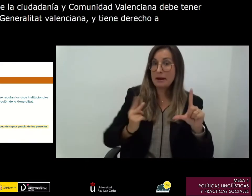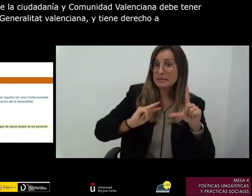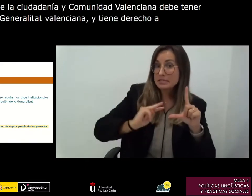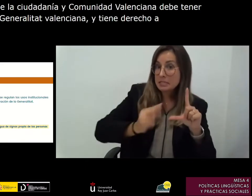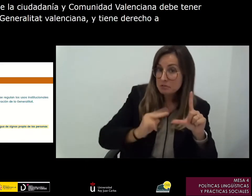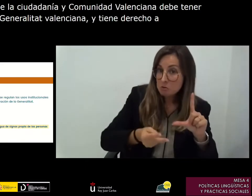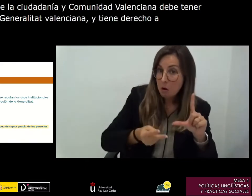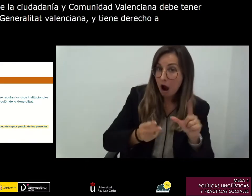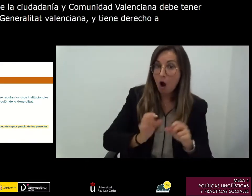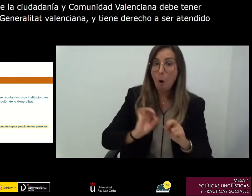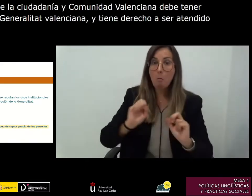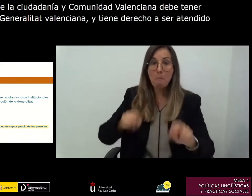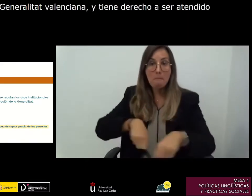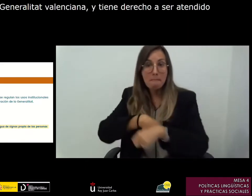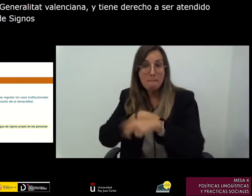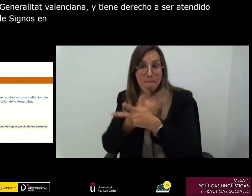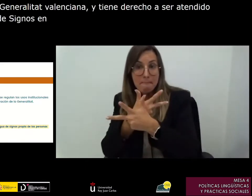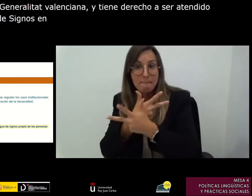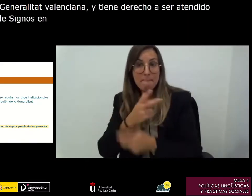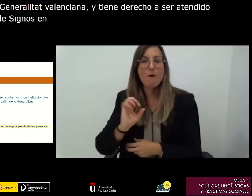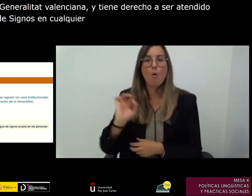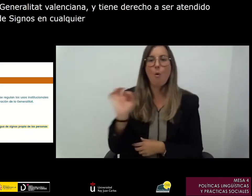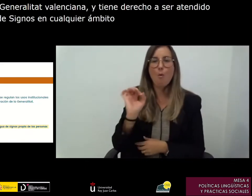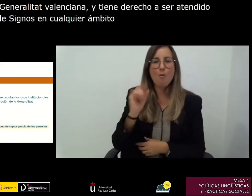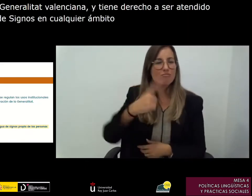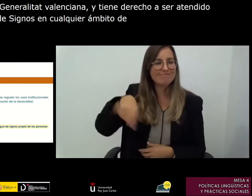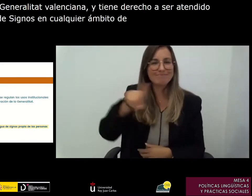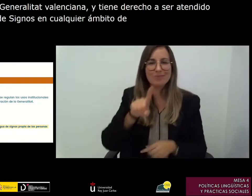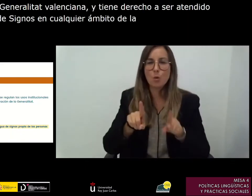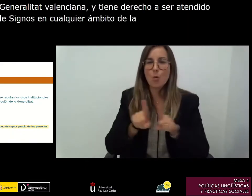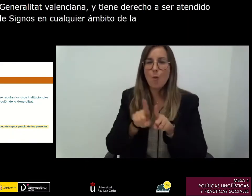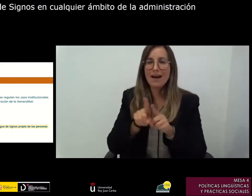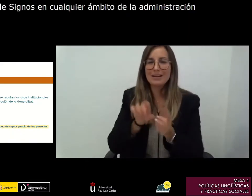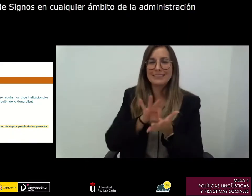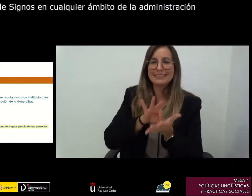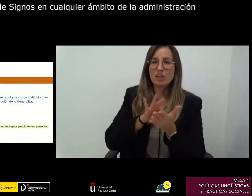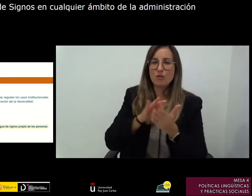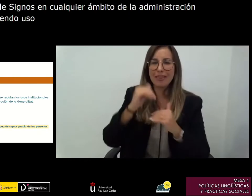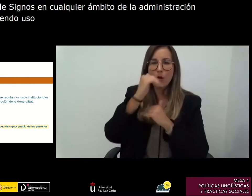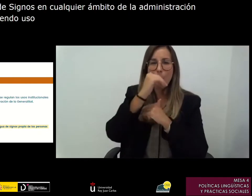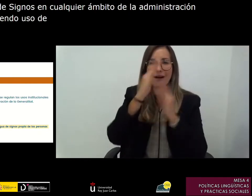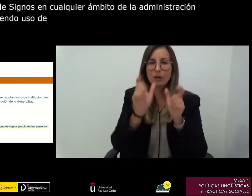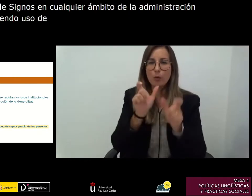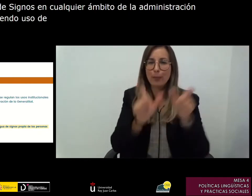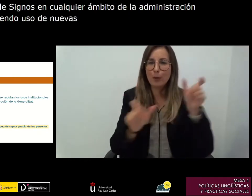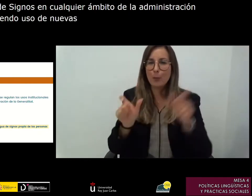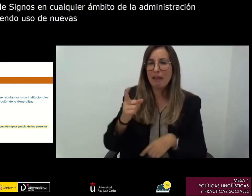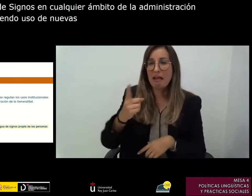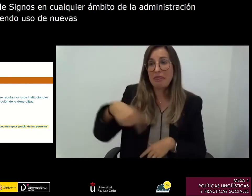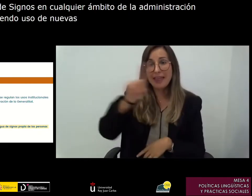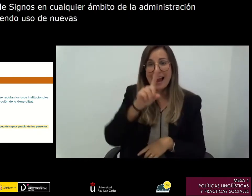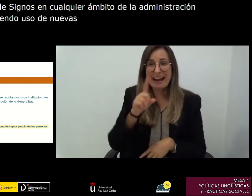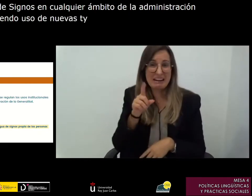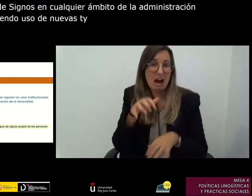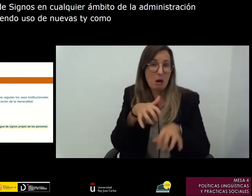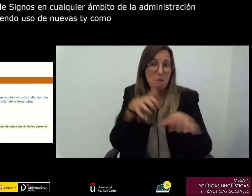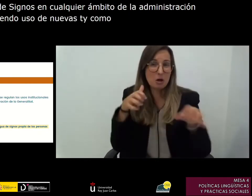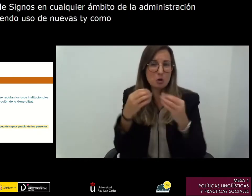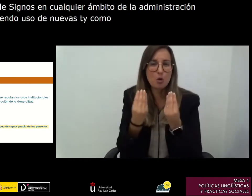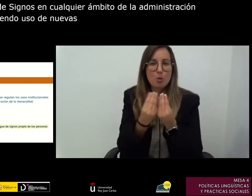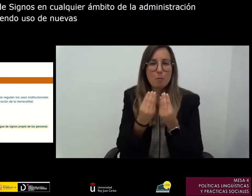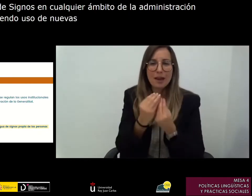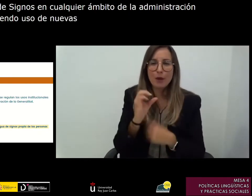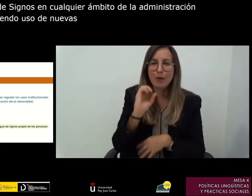ámbito de la administración pública, haciendo uso de nuevas tecnologías como puede ser SVISUAL o a través de videollamada. El